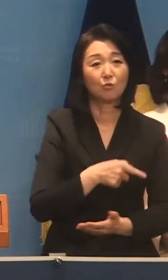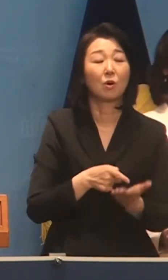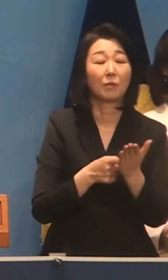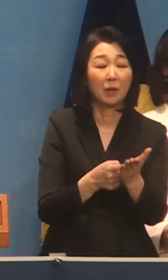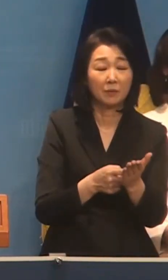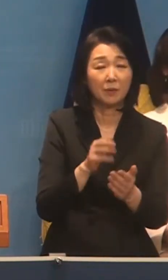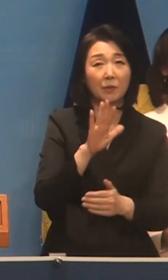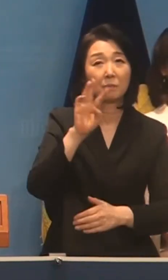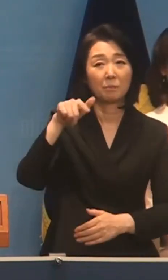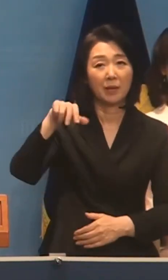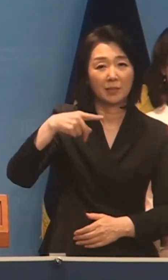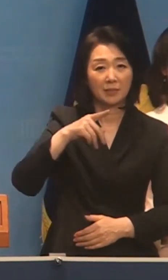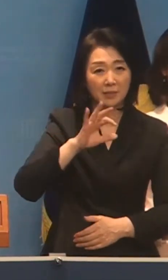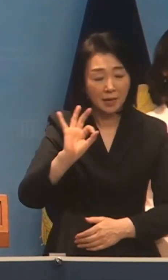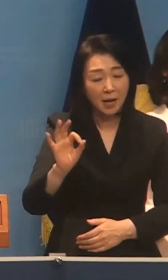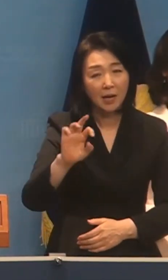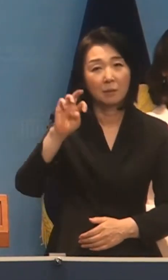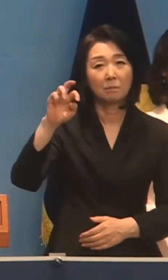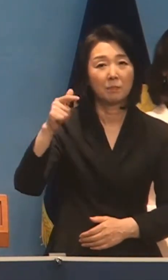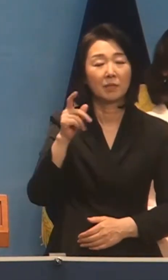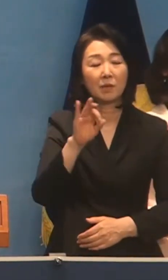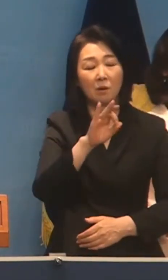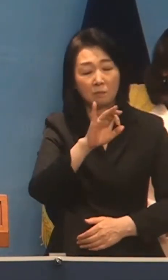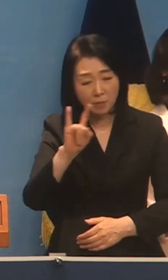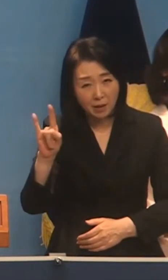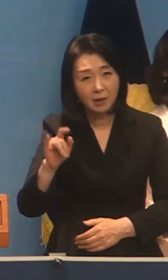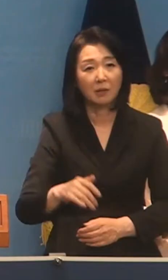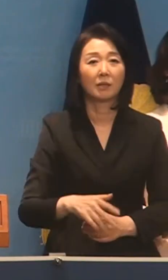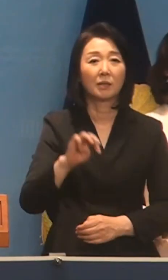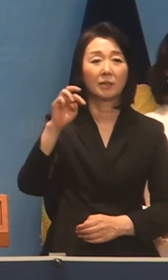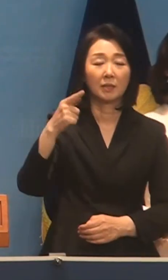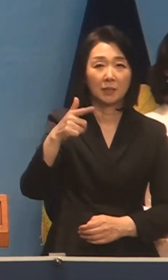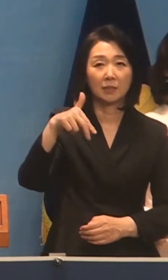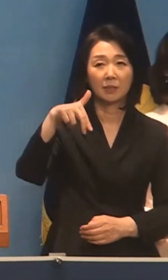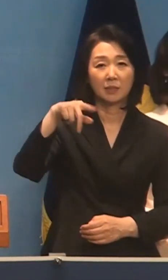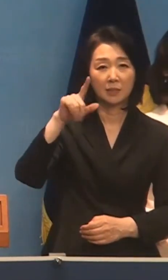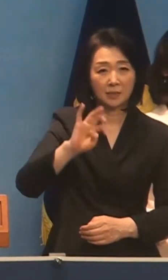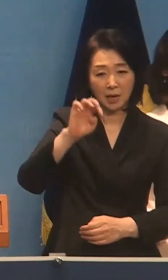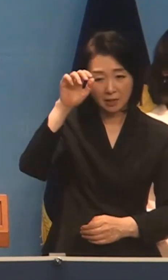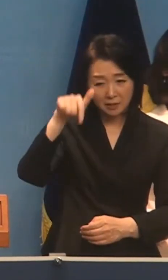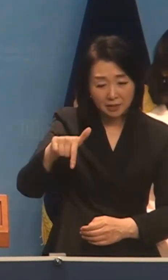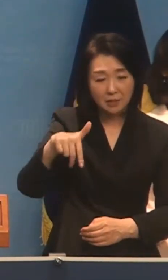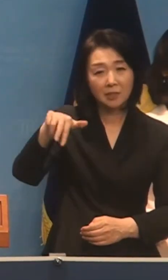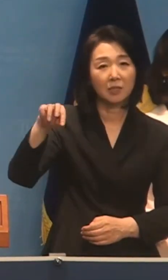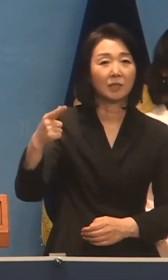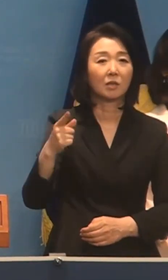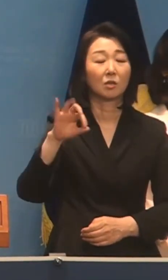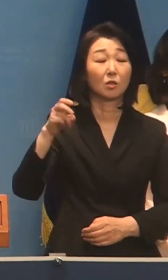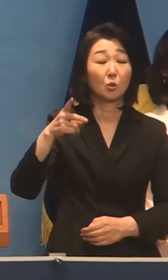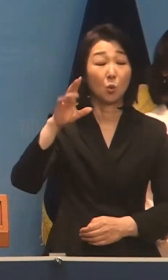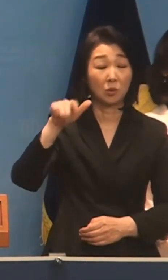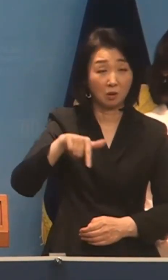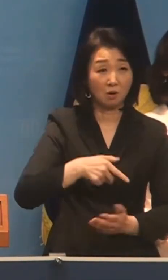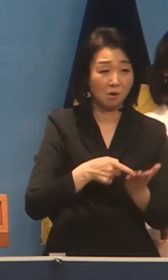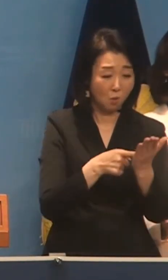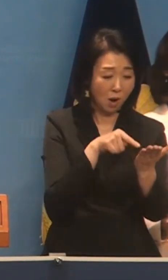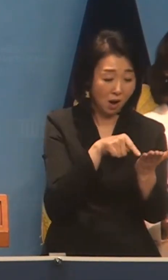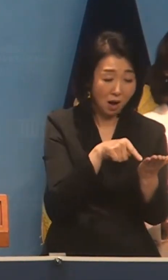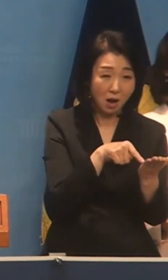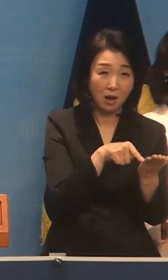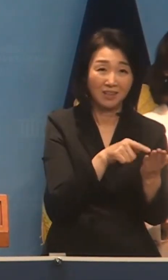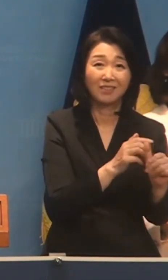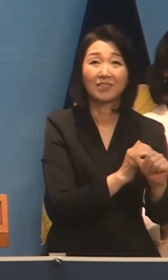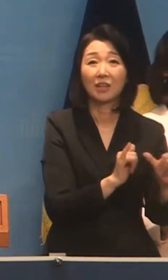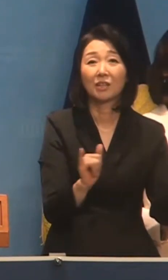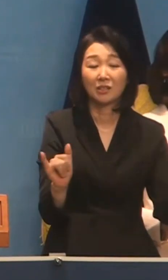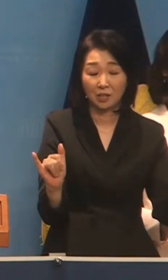백승하 위원안, 민영배 위원안, 신장식 위원안, 전종덕 위원안까지